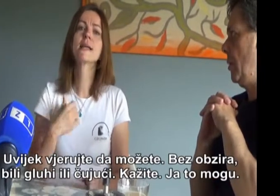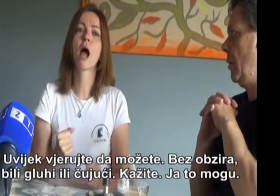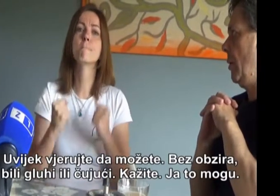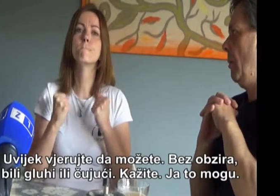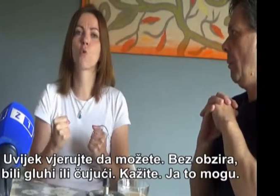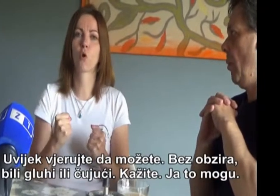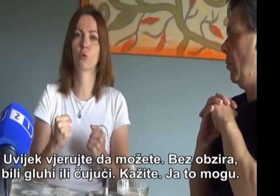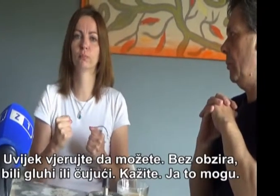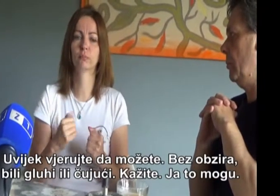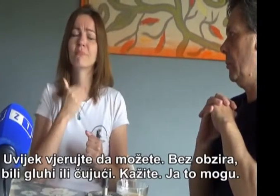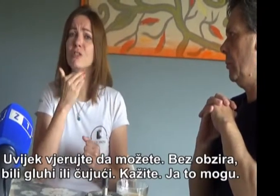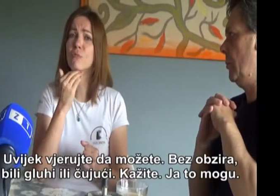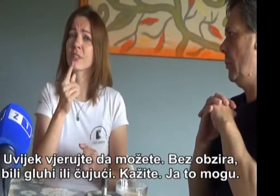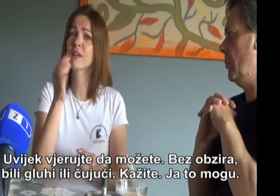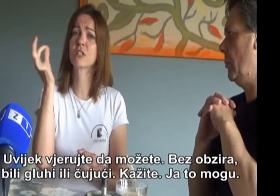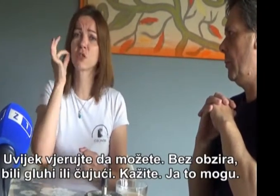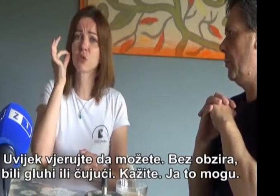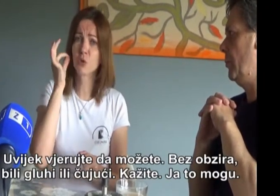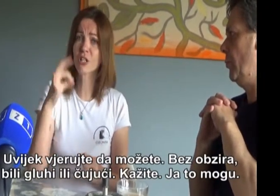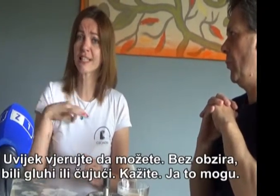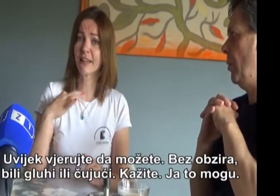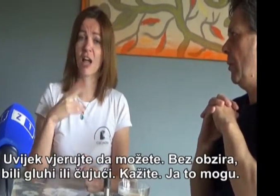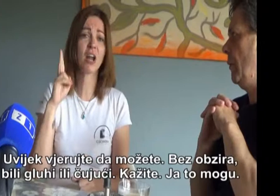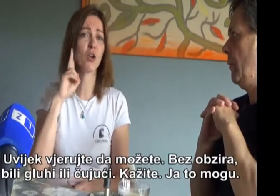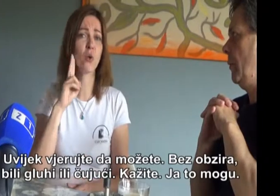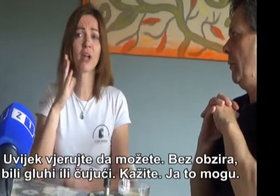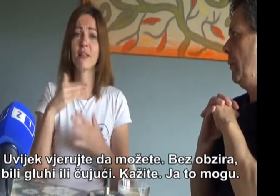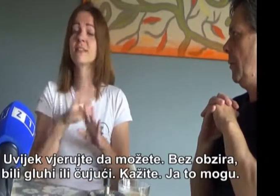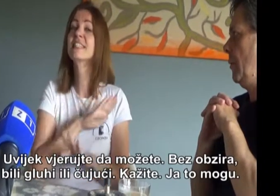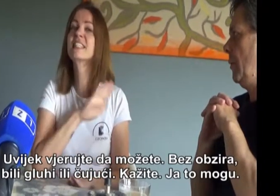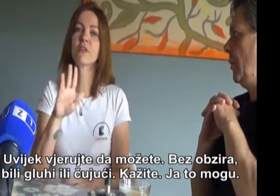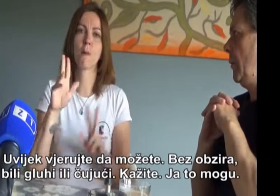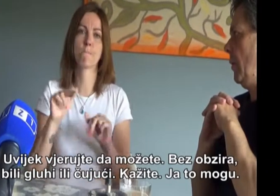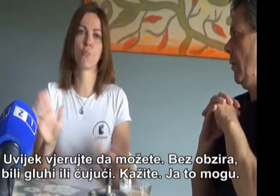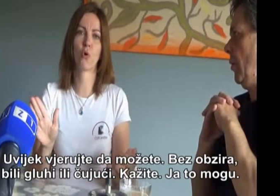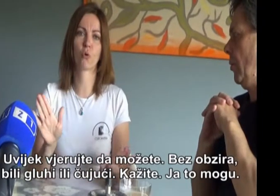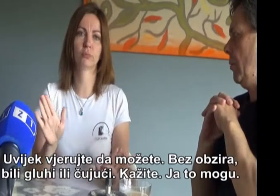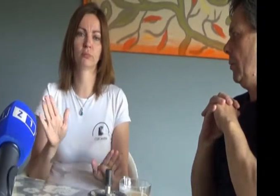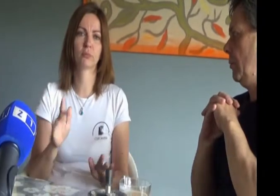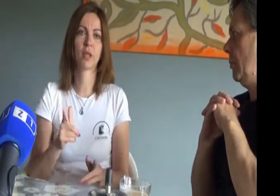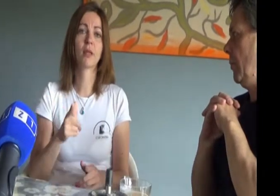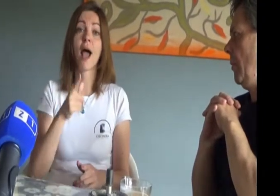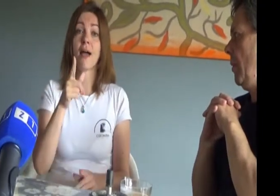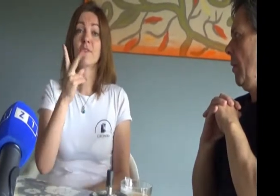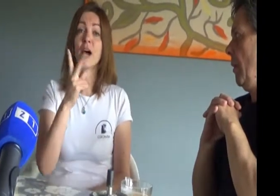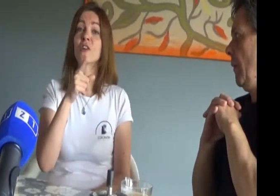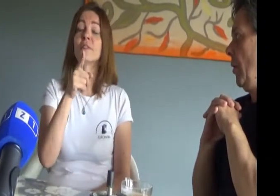ja mogu. Pešet, da su čujem svih trage, kuhe, sirijen mogu. Pakaj,